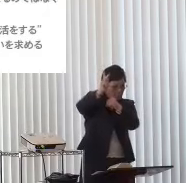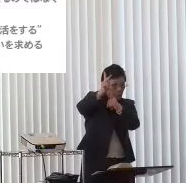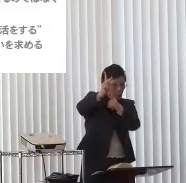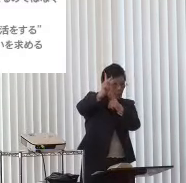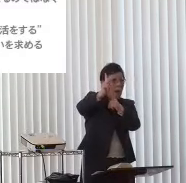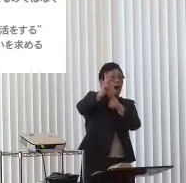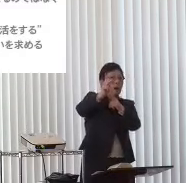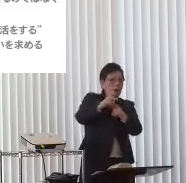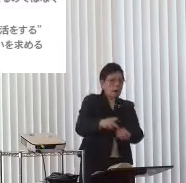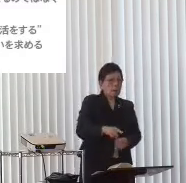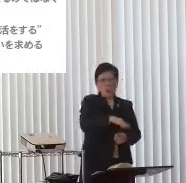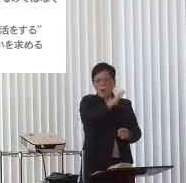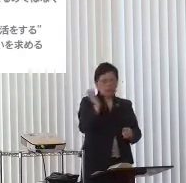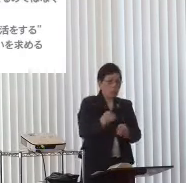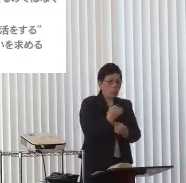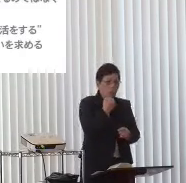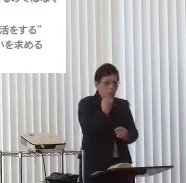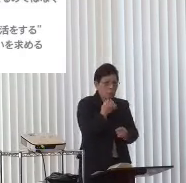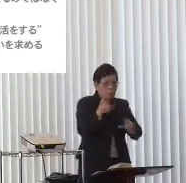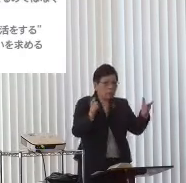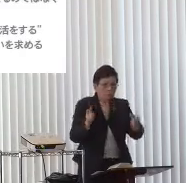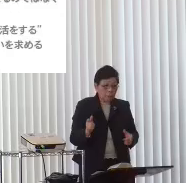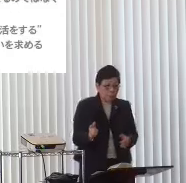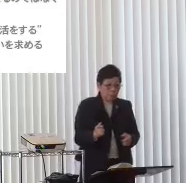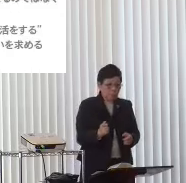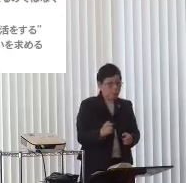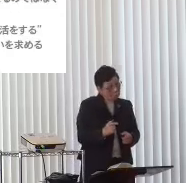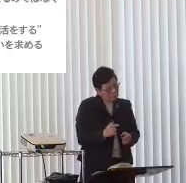見て、私たちの言葉を聞いて、